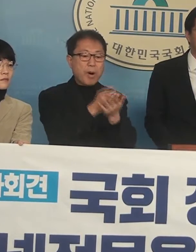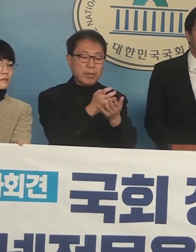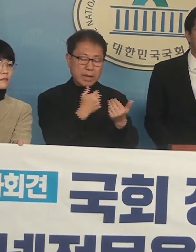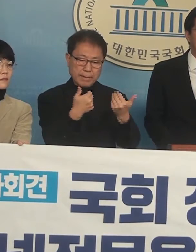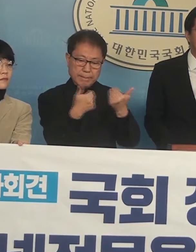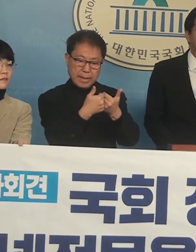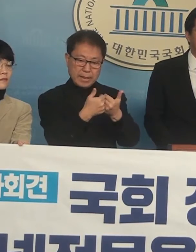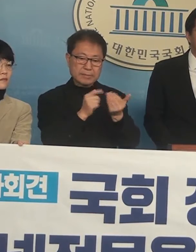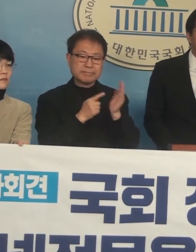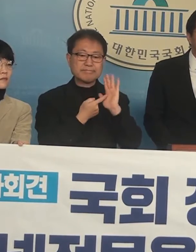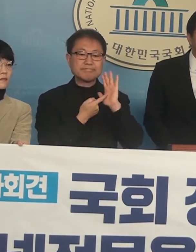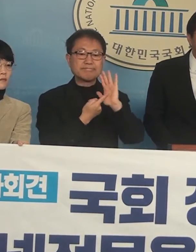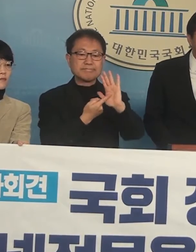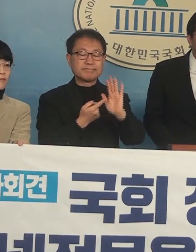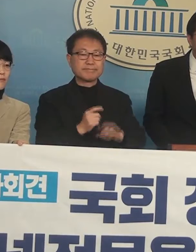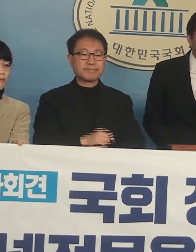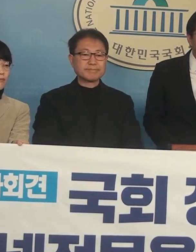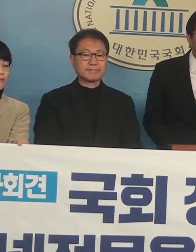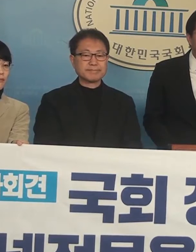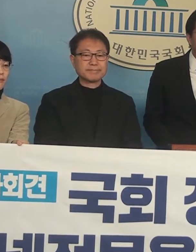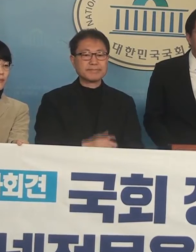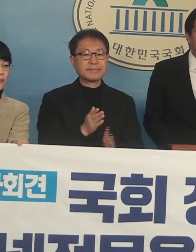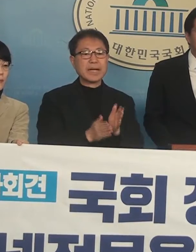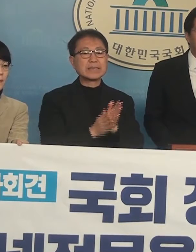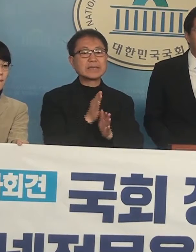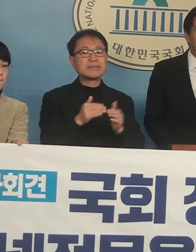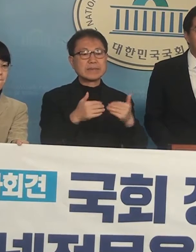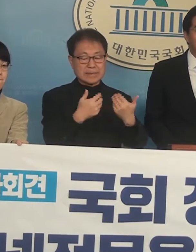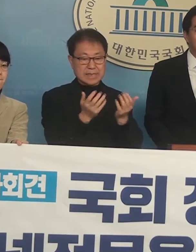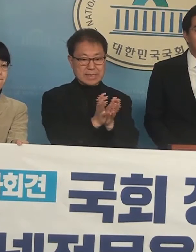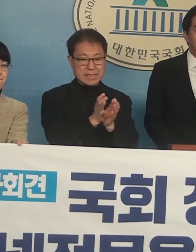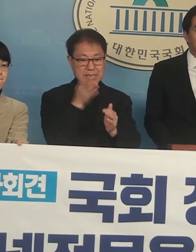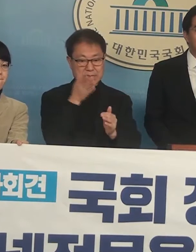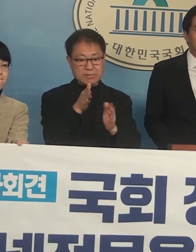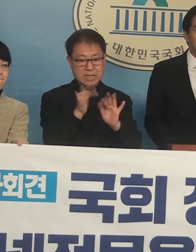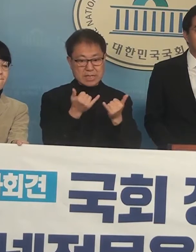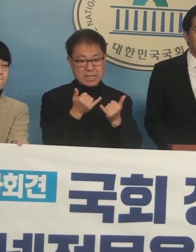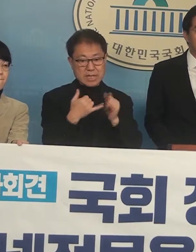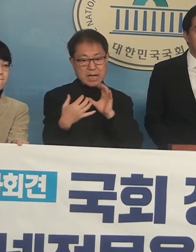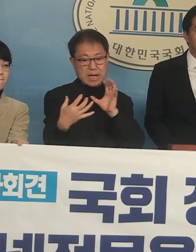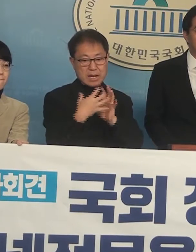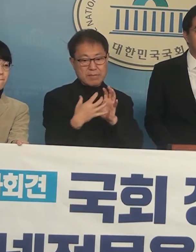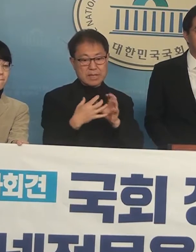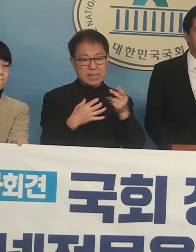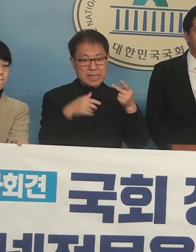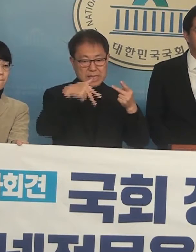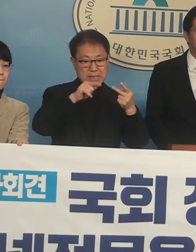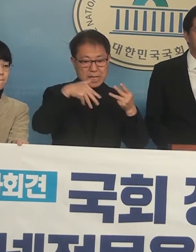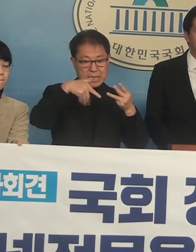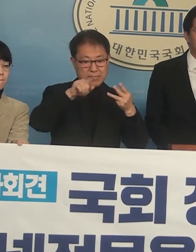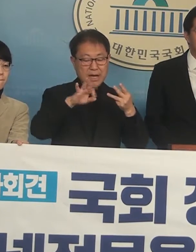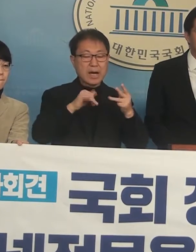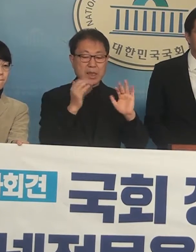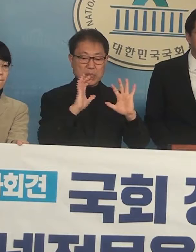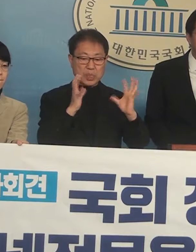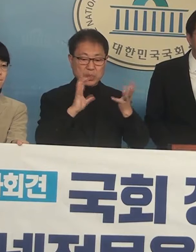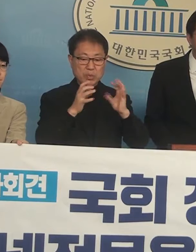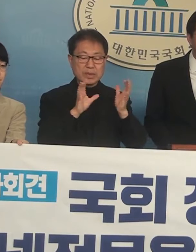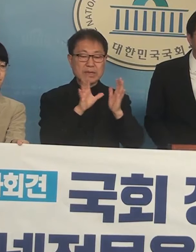결단코 반대합니다. 일단 시민단체 그리고 전문가들이 결합한 제2차, 3차 해커톤